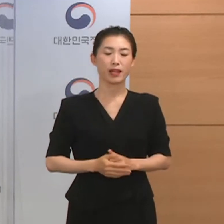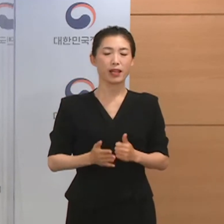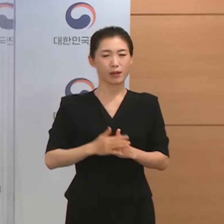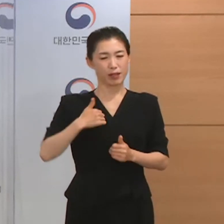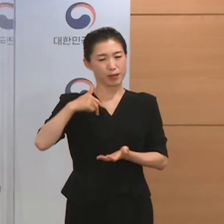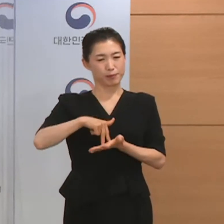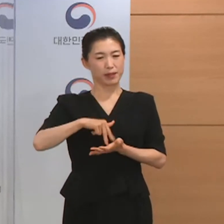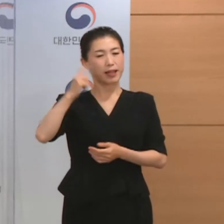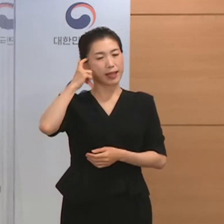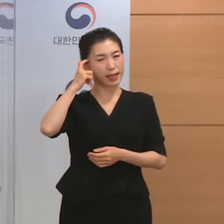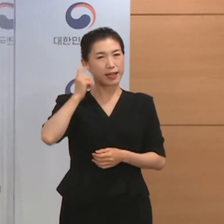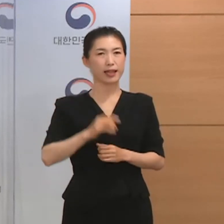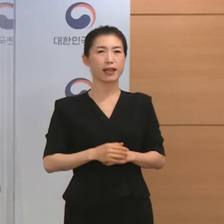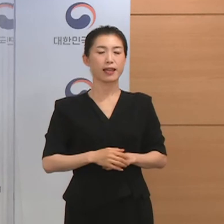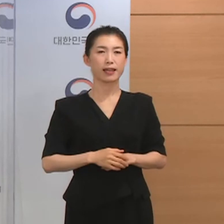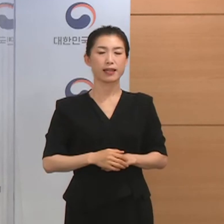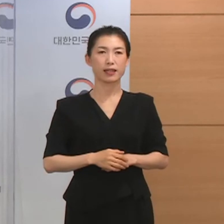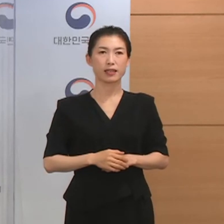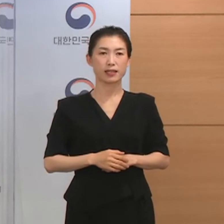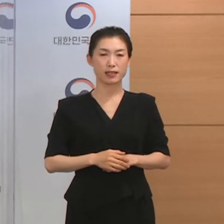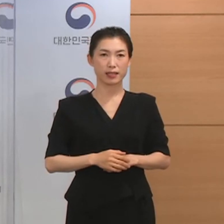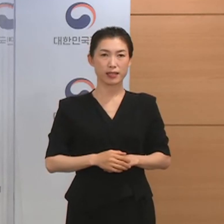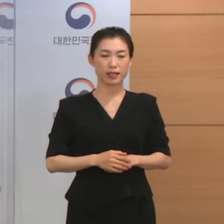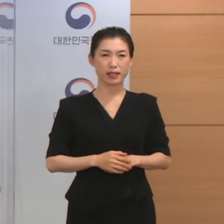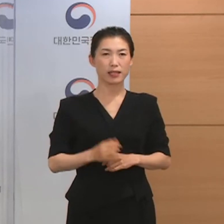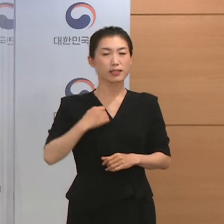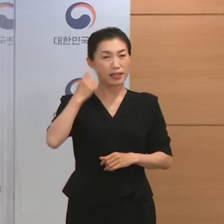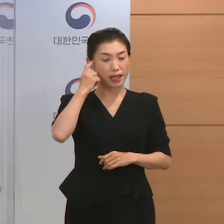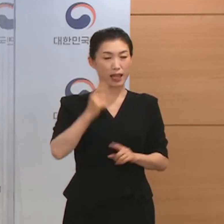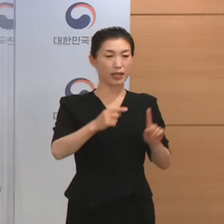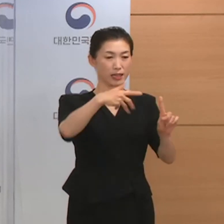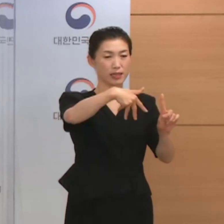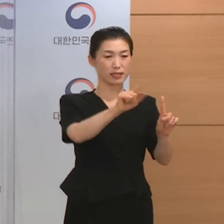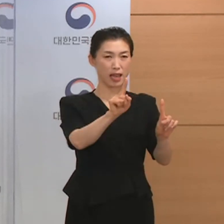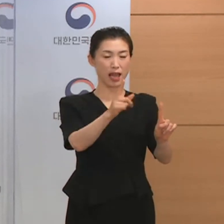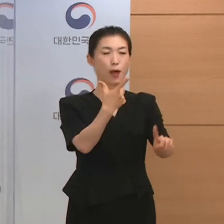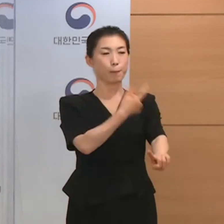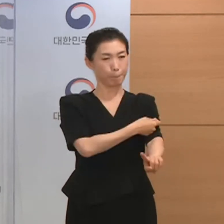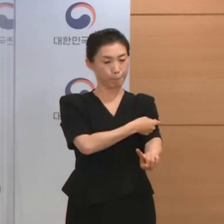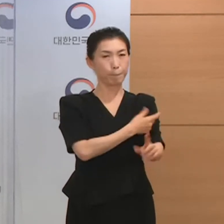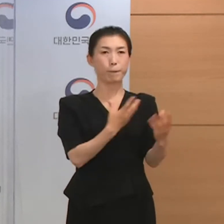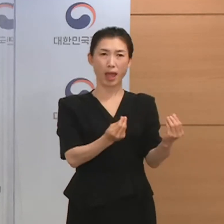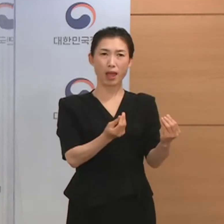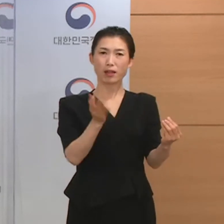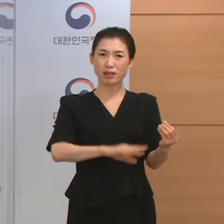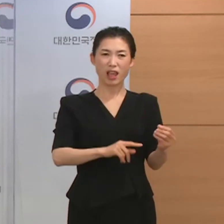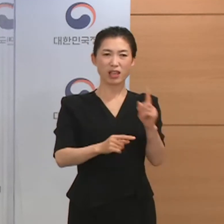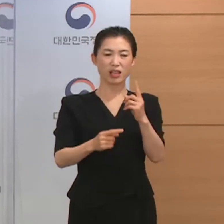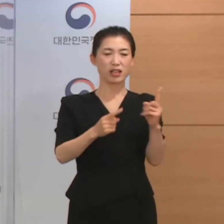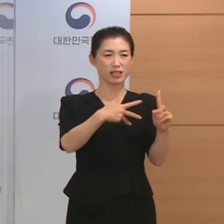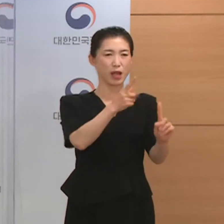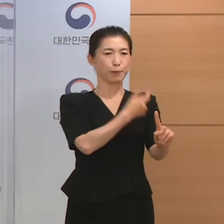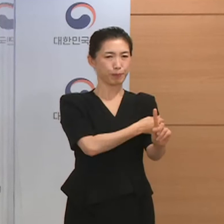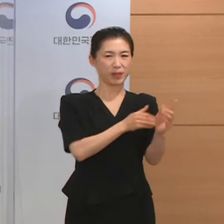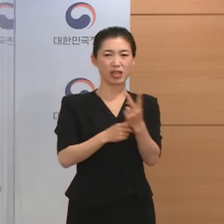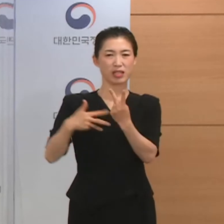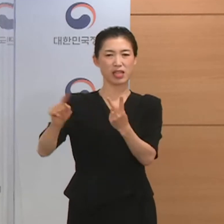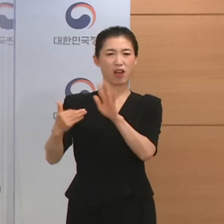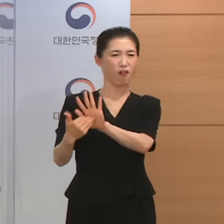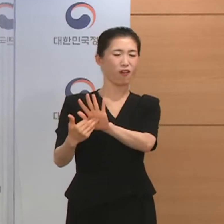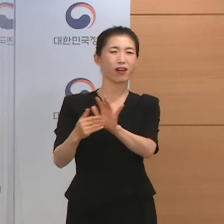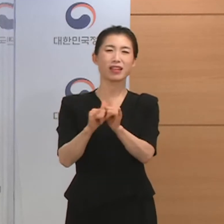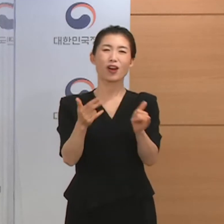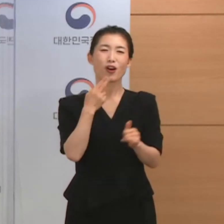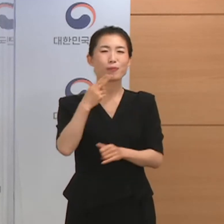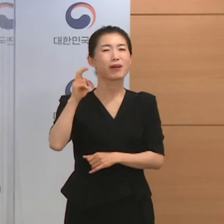생각에는 1차 접종을 하셨는데 2차 접종을 하지 않으시는 비율은 실제로는 그렇게 발생하지는 않을 거라고